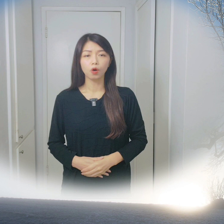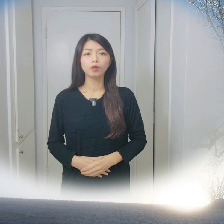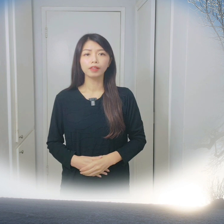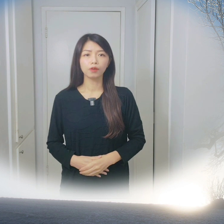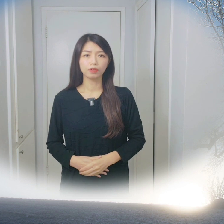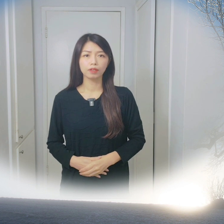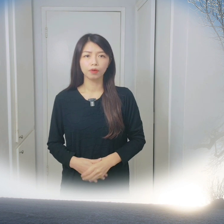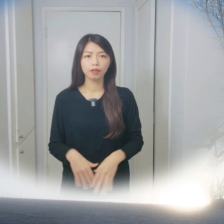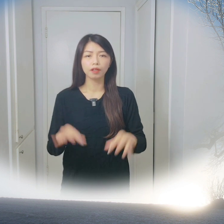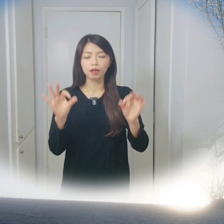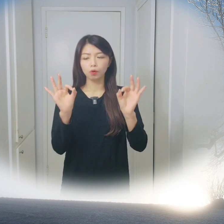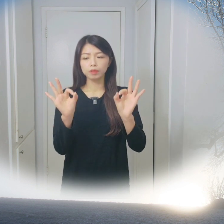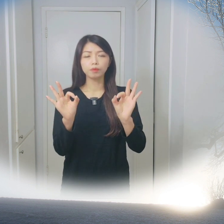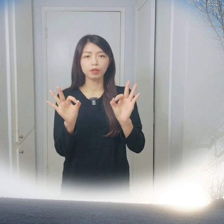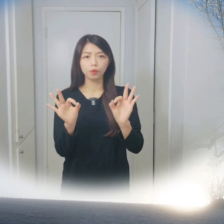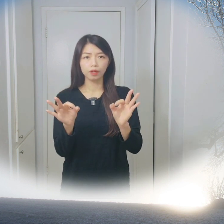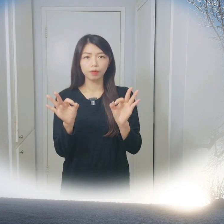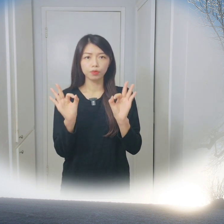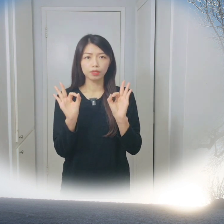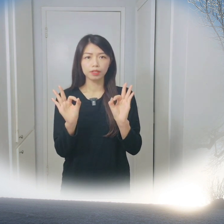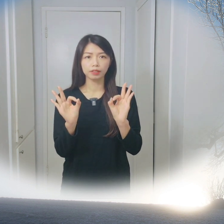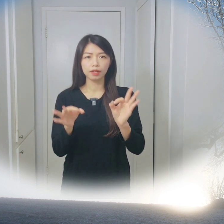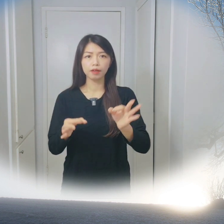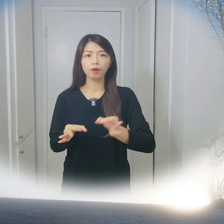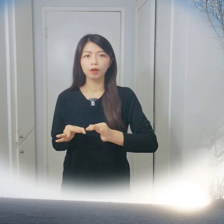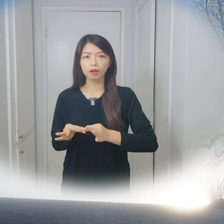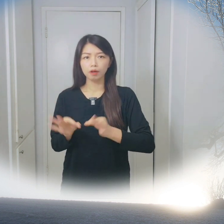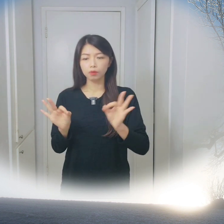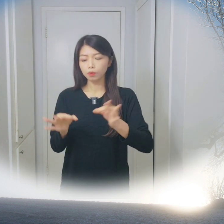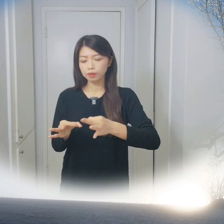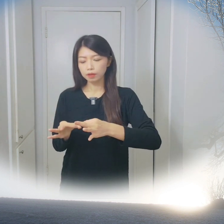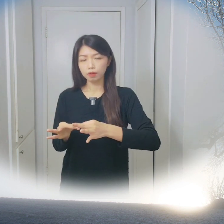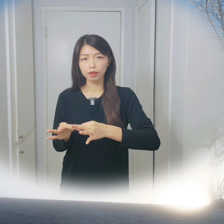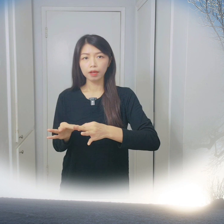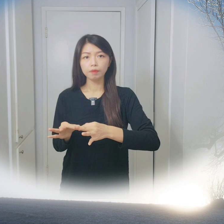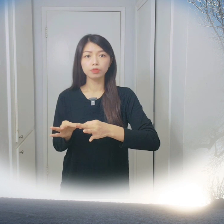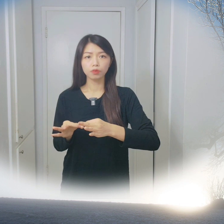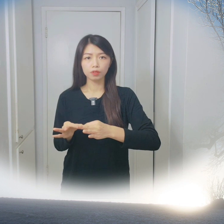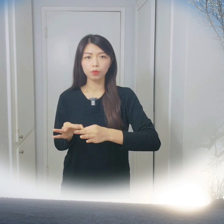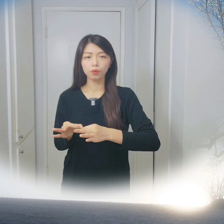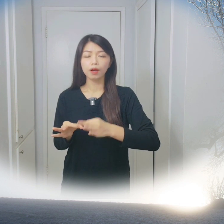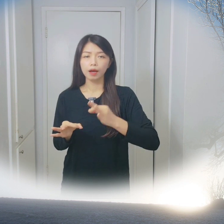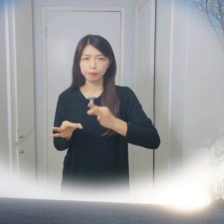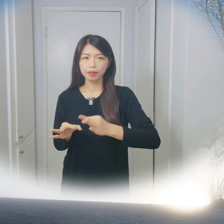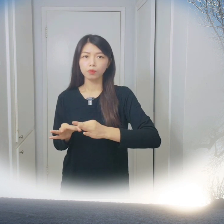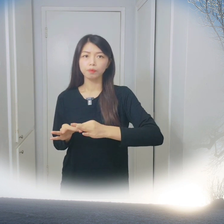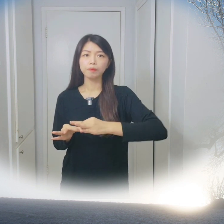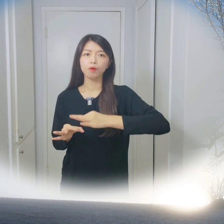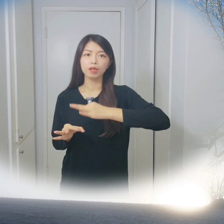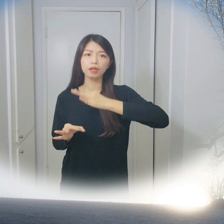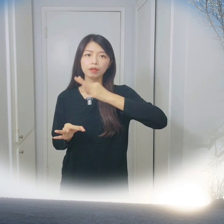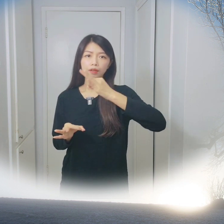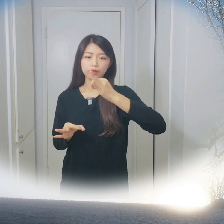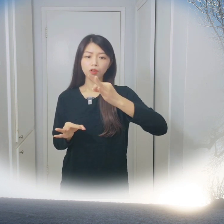예수님. 영원하다라고 하는 뜻의 수어는 엄지검지를 동그랗게 붙인 이 상태에서 손끝을 이렇게 붙여주시고 앞에 있는